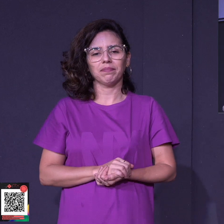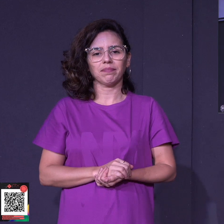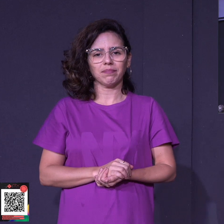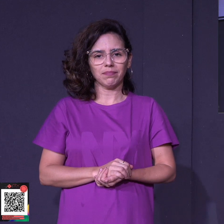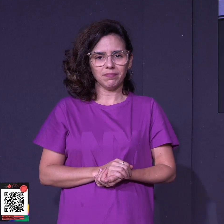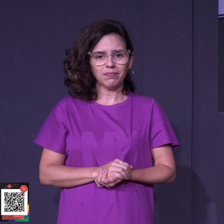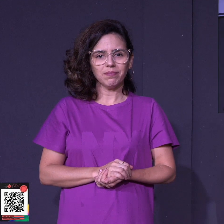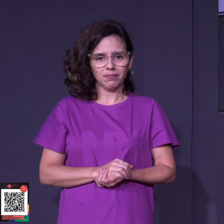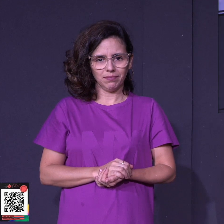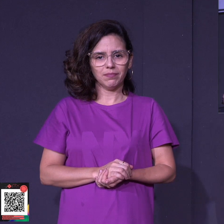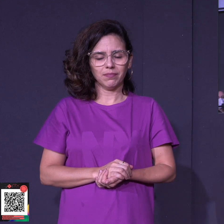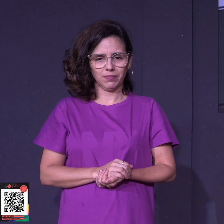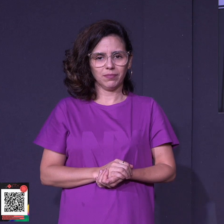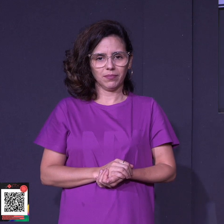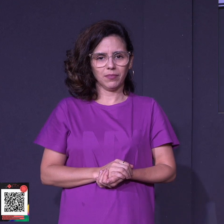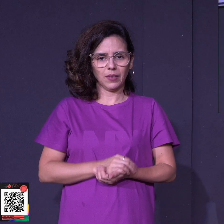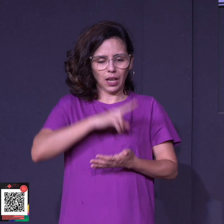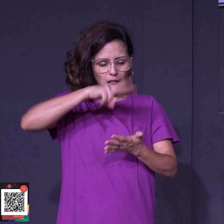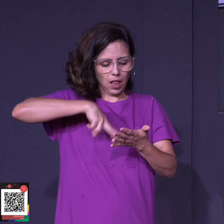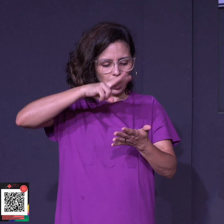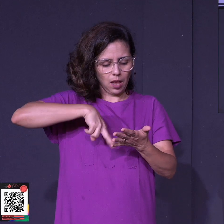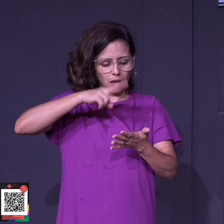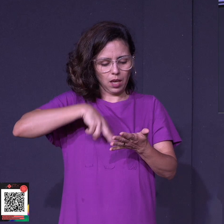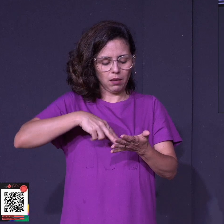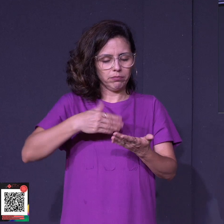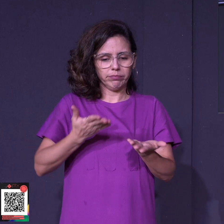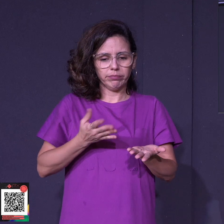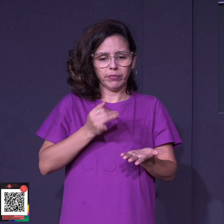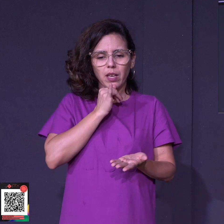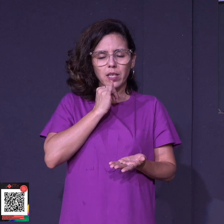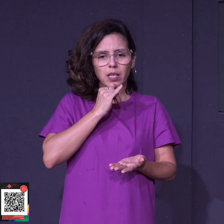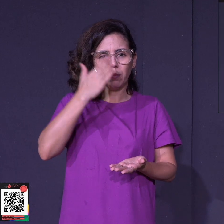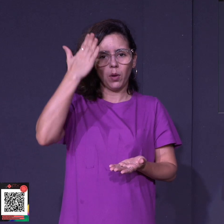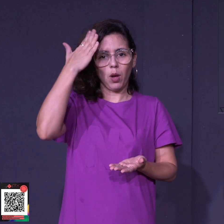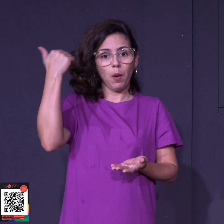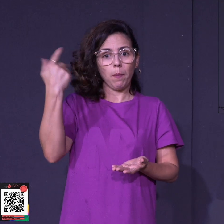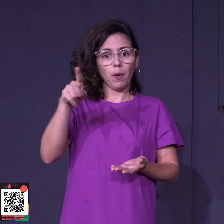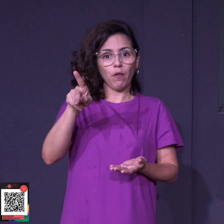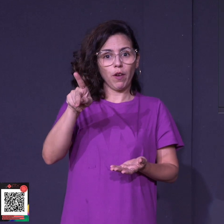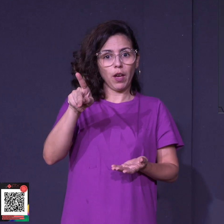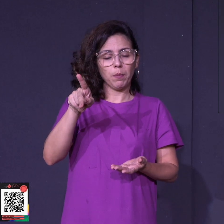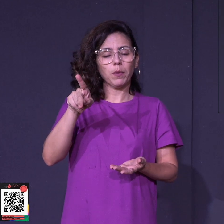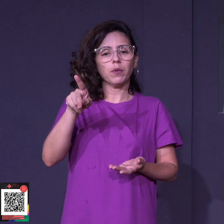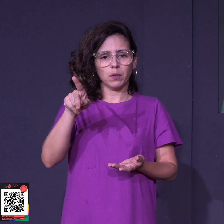Quando terminar, leia de novo. Com outras leituras também. Quando terminar, leia de novo.